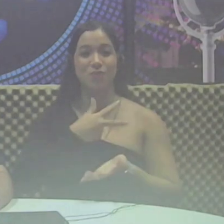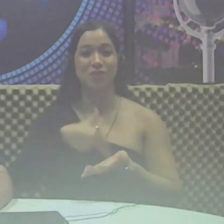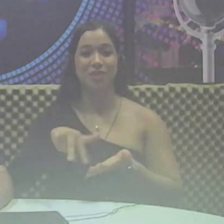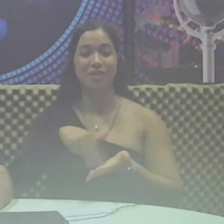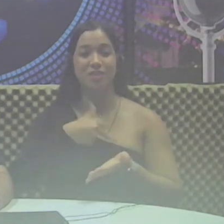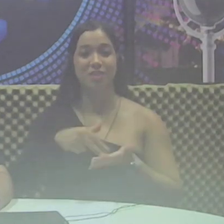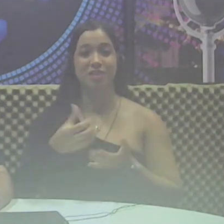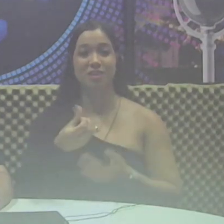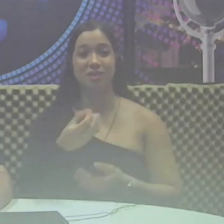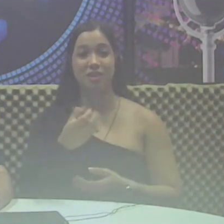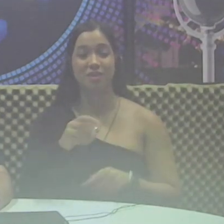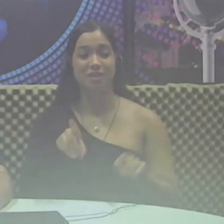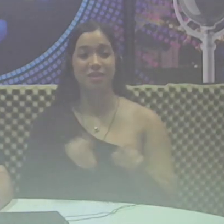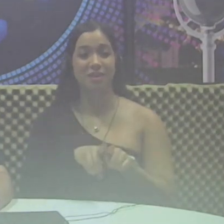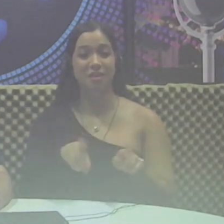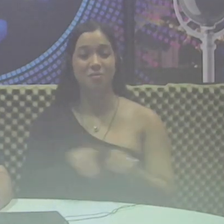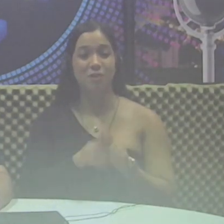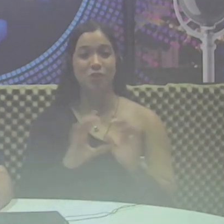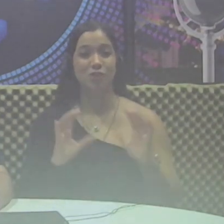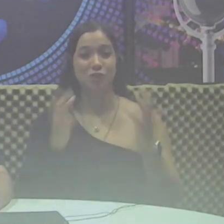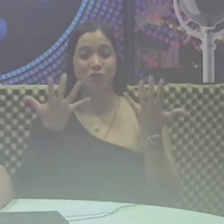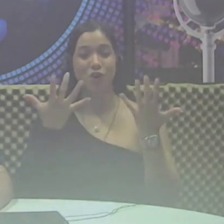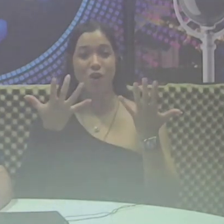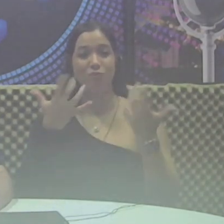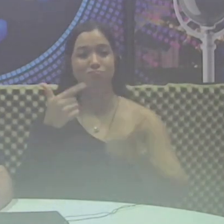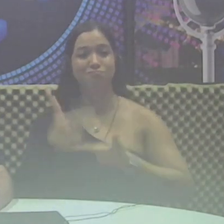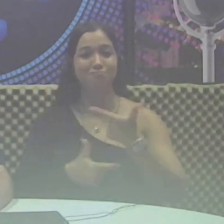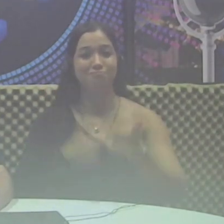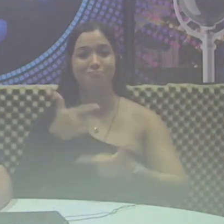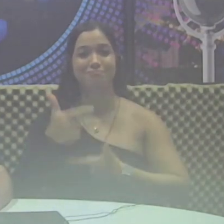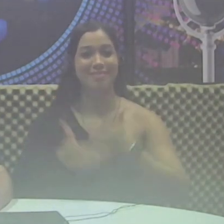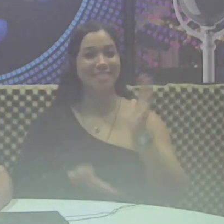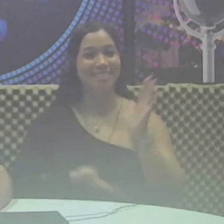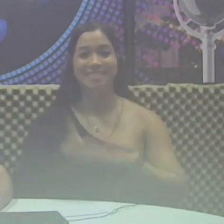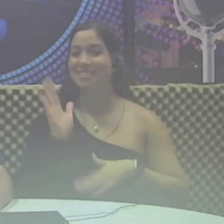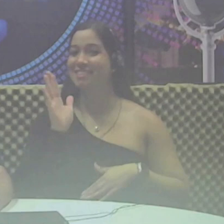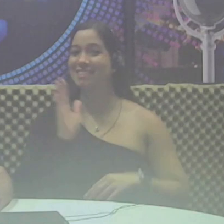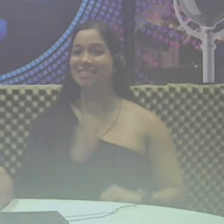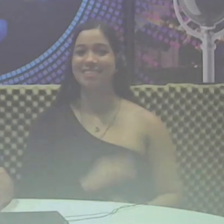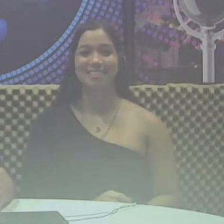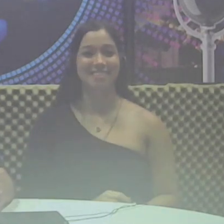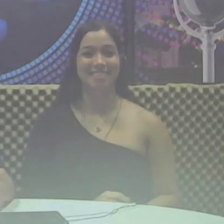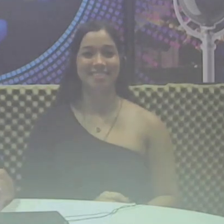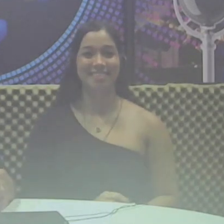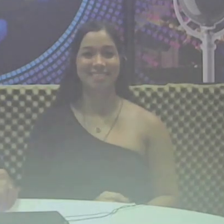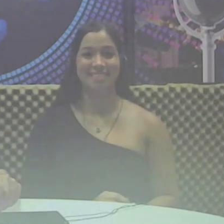60, dança do ventre, shows e serviços. Participe!